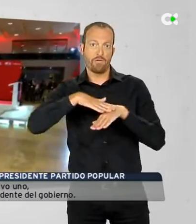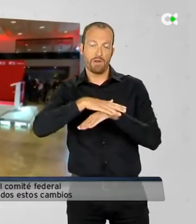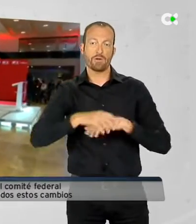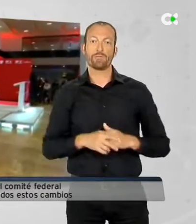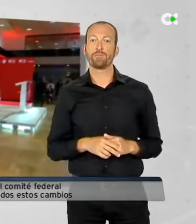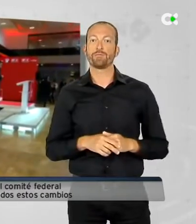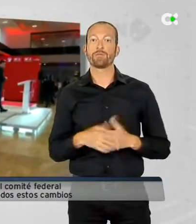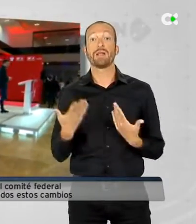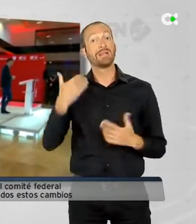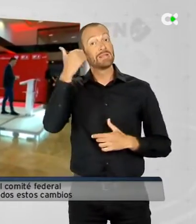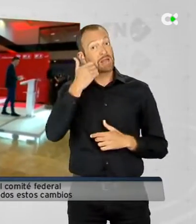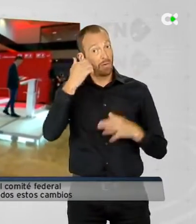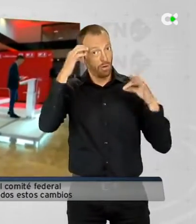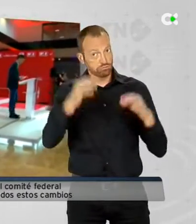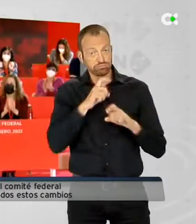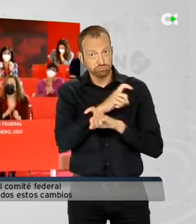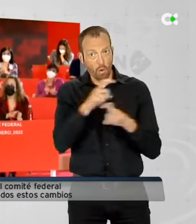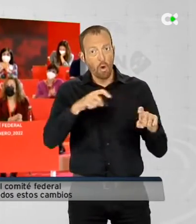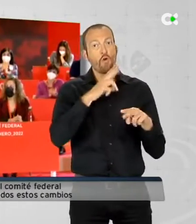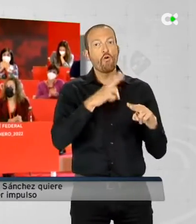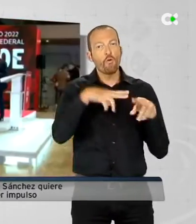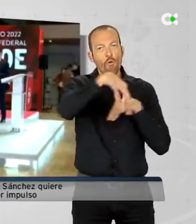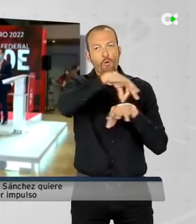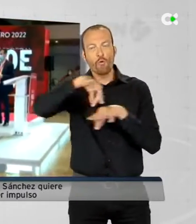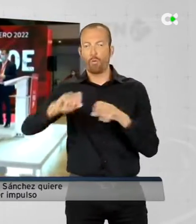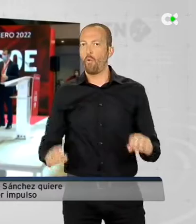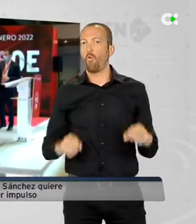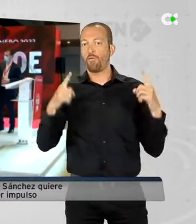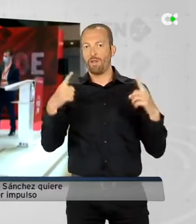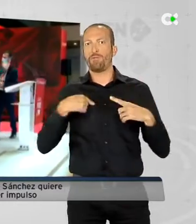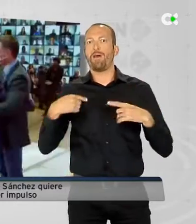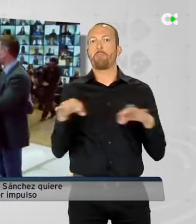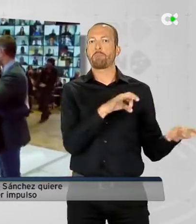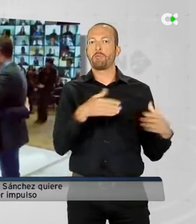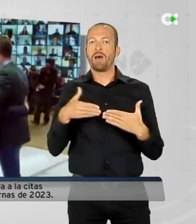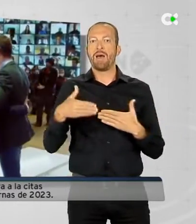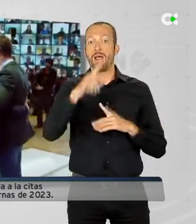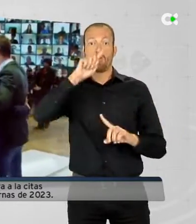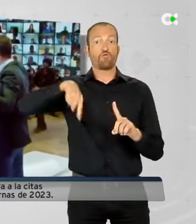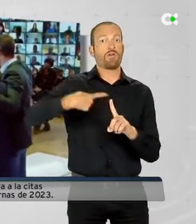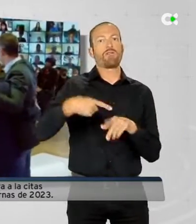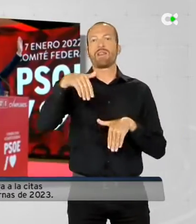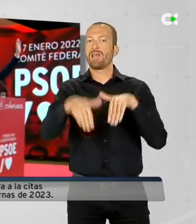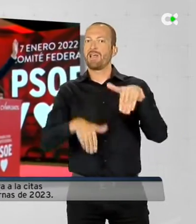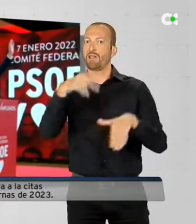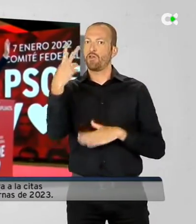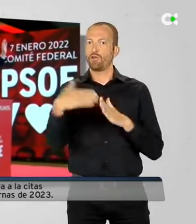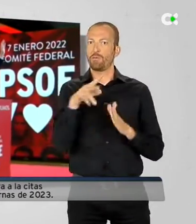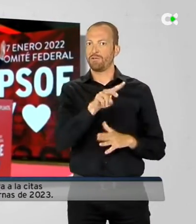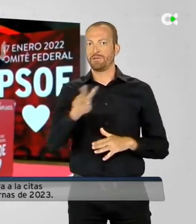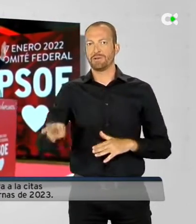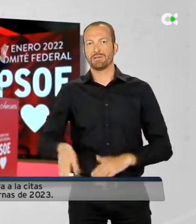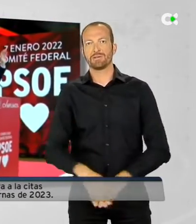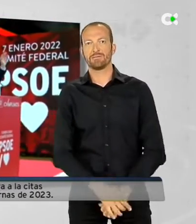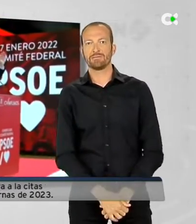sábado el Comité Federal hará oficial todos estos cambios con los que Sánchez quiere coger impulso de cara a las citas con las urnas de